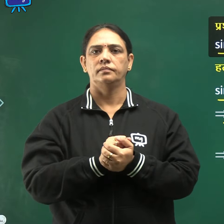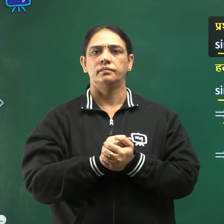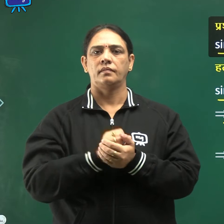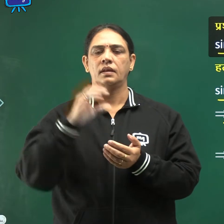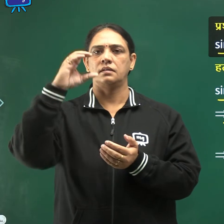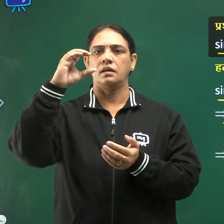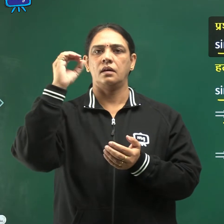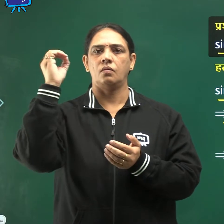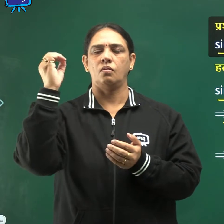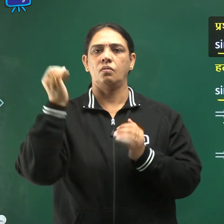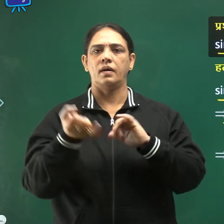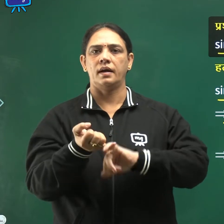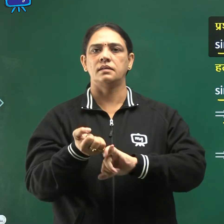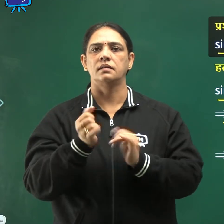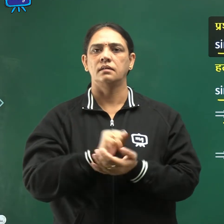कॉस